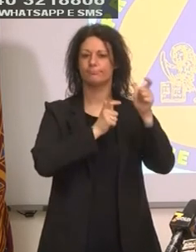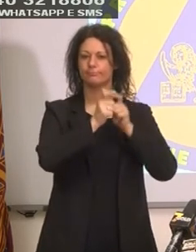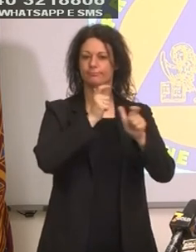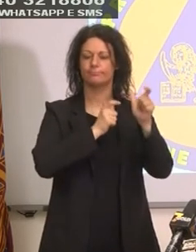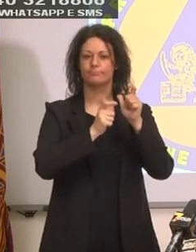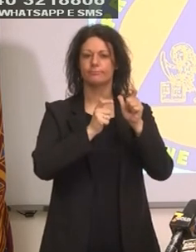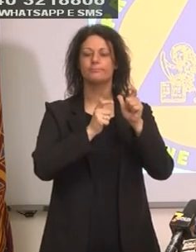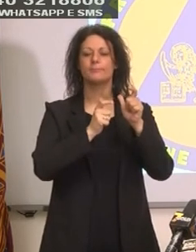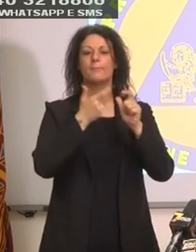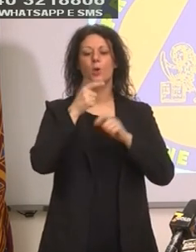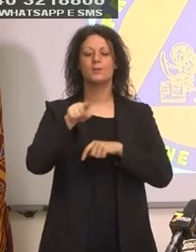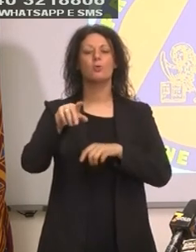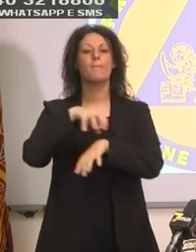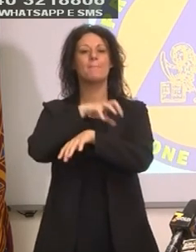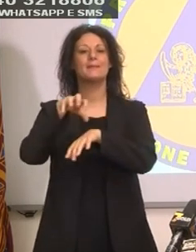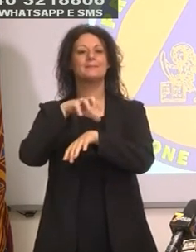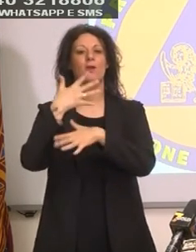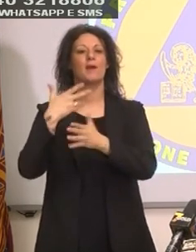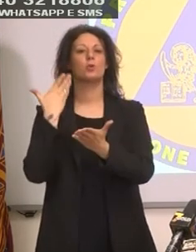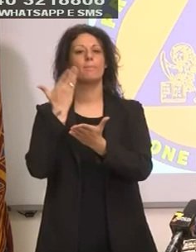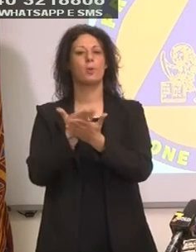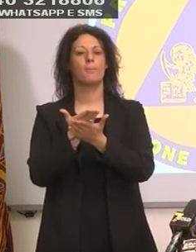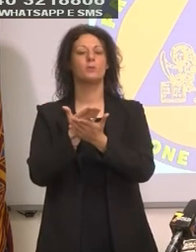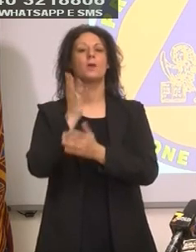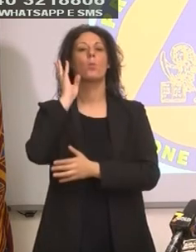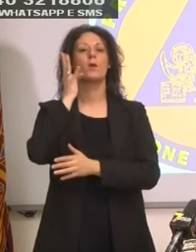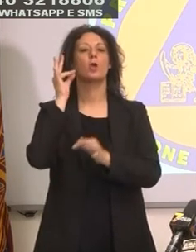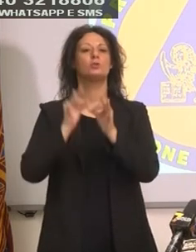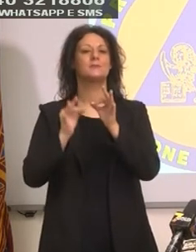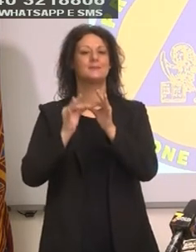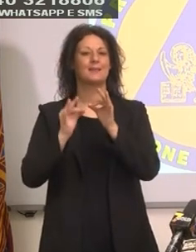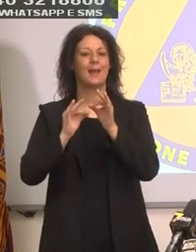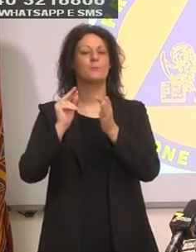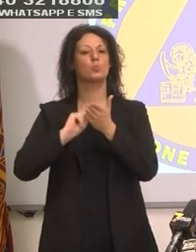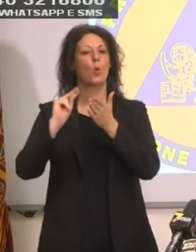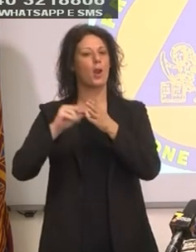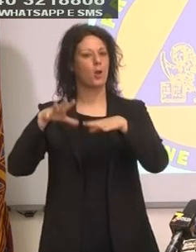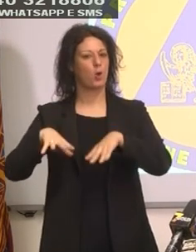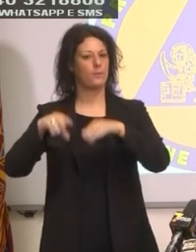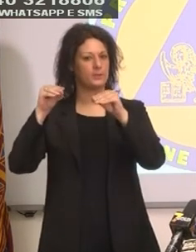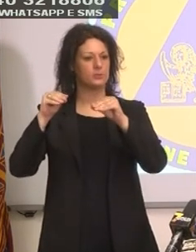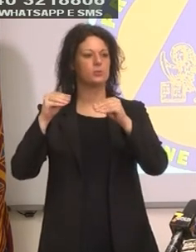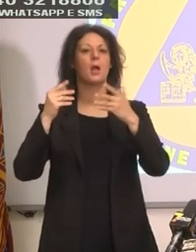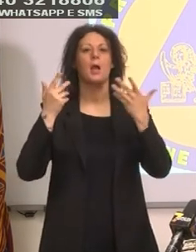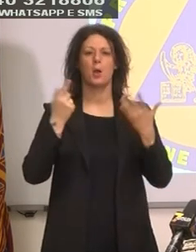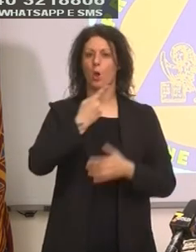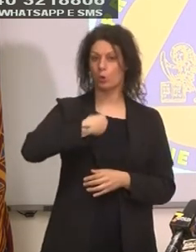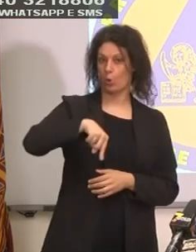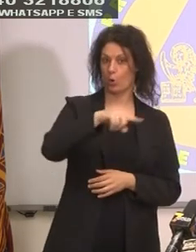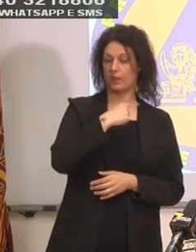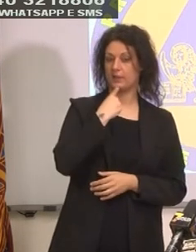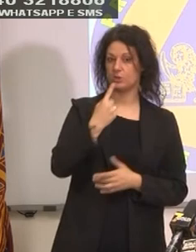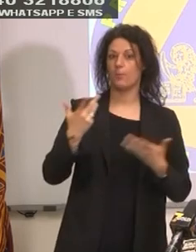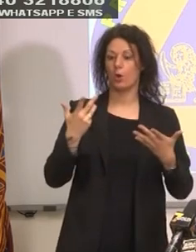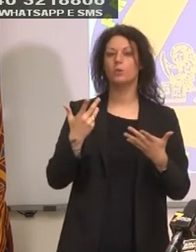fissare il 14 per tutti l'inizio delle scuole. Bene, la nostra posizione sarà che noi non diamo l'ok finché non